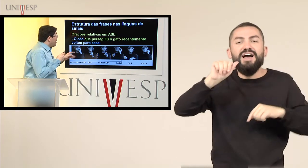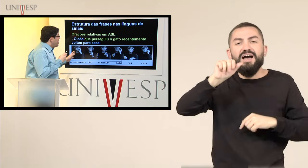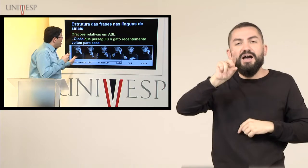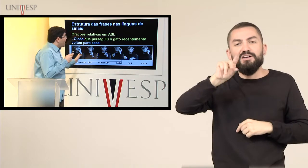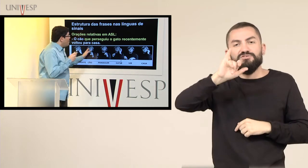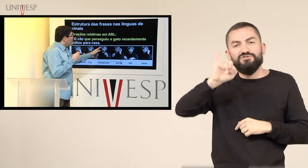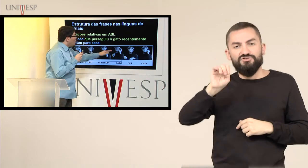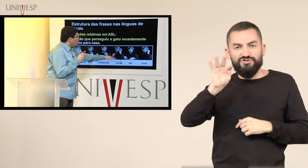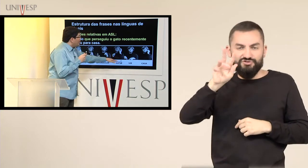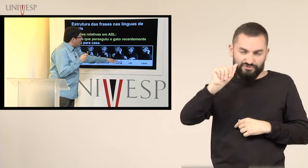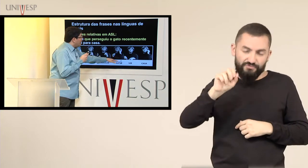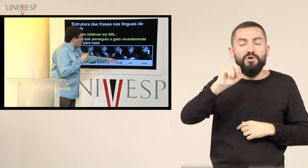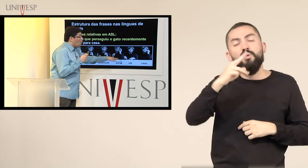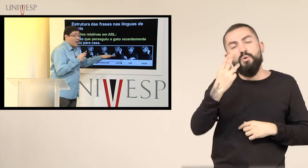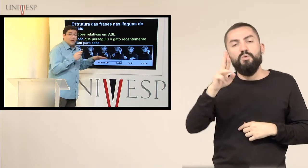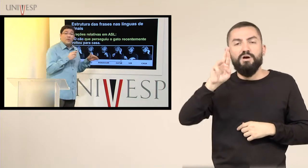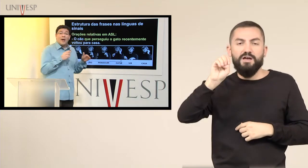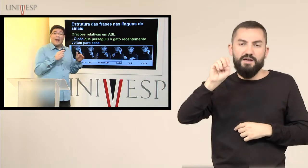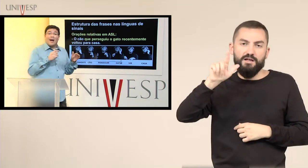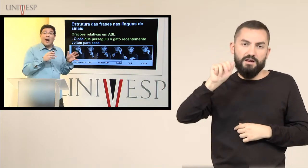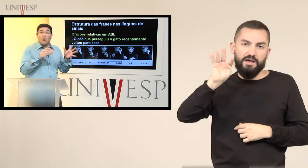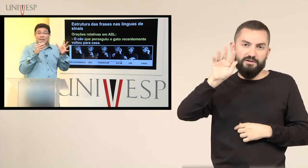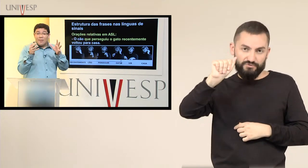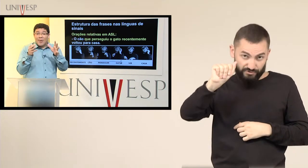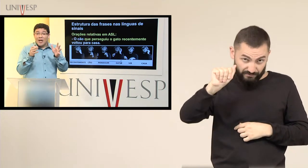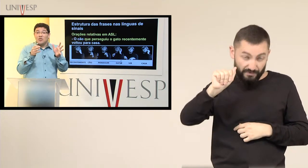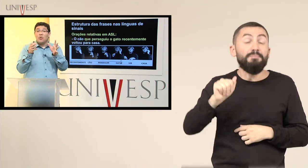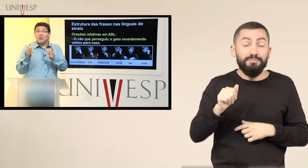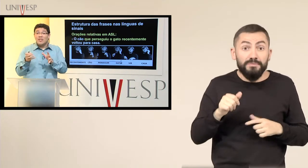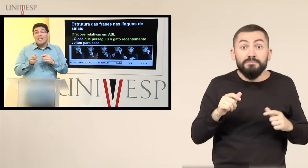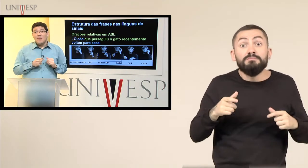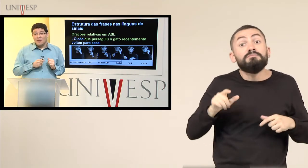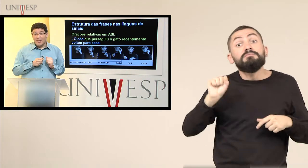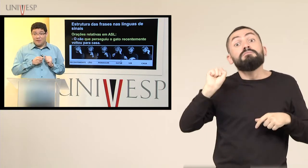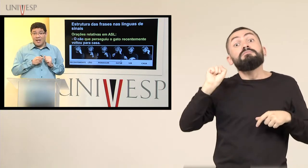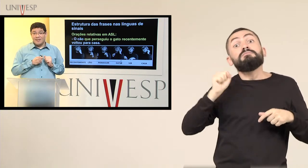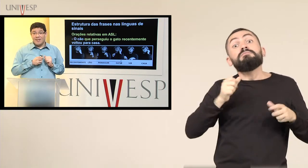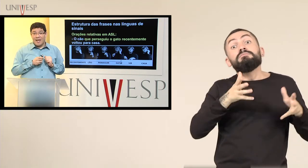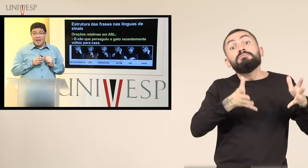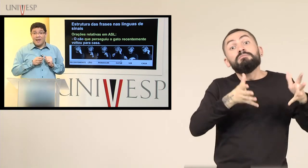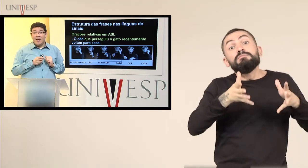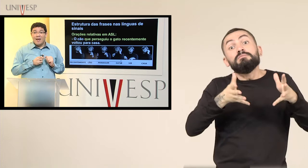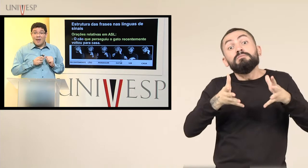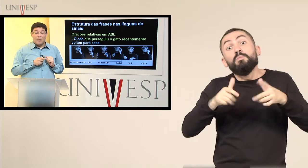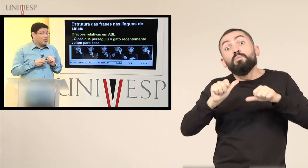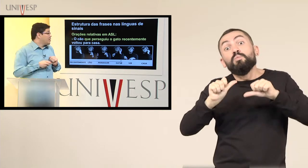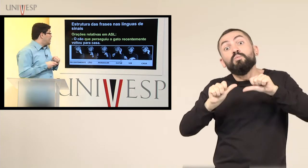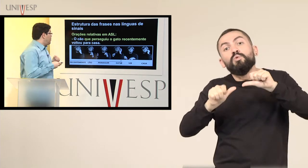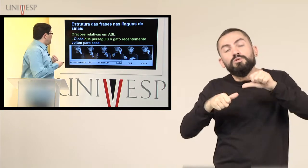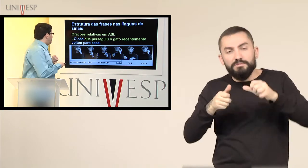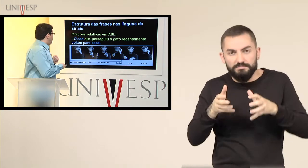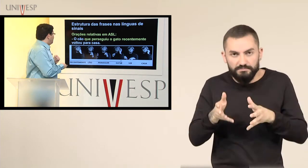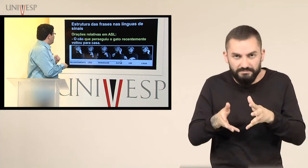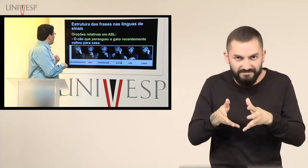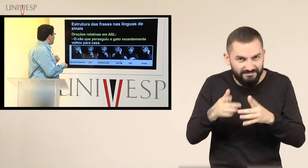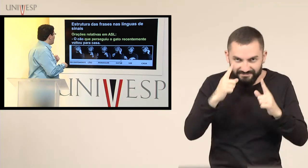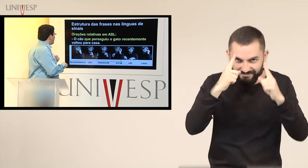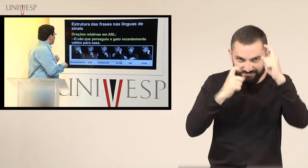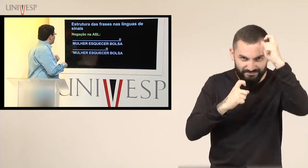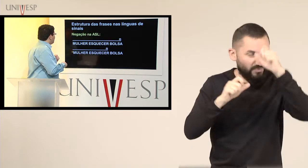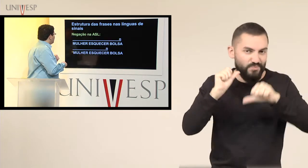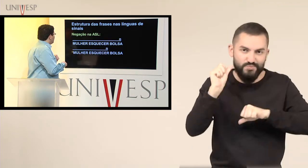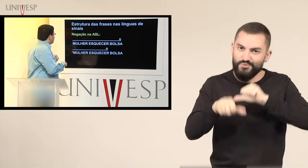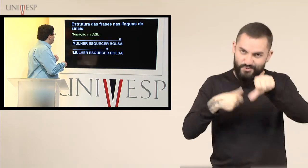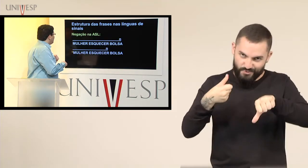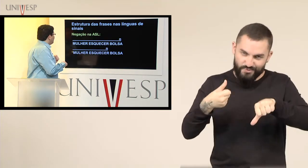relativa, e ela muda quando a outra parte, o outro segmento da frase é produzido.